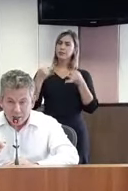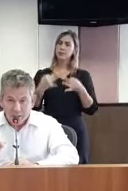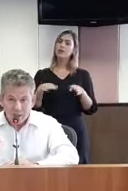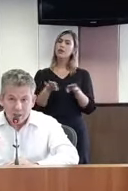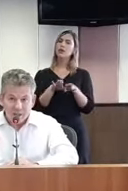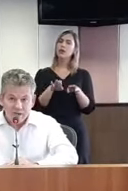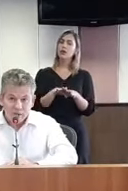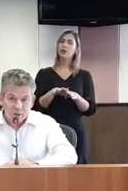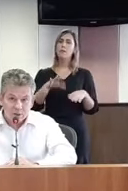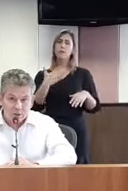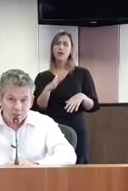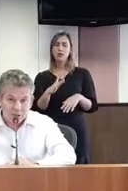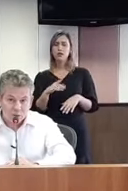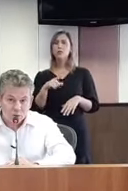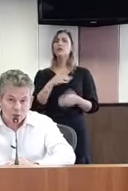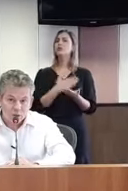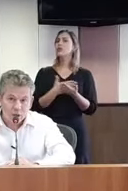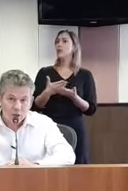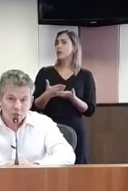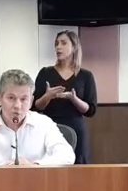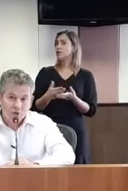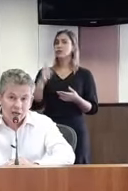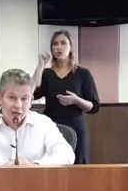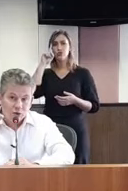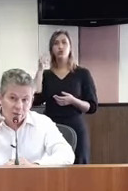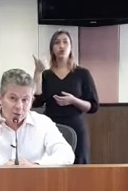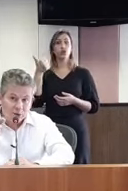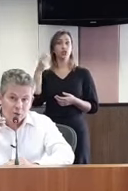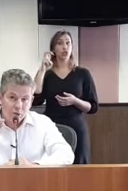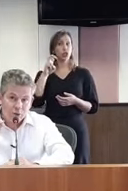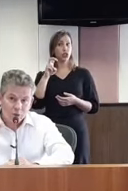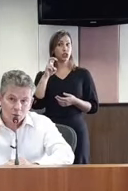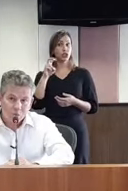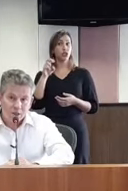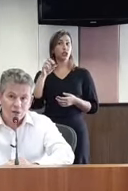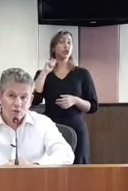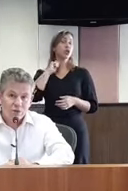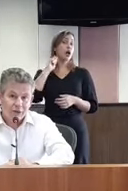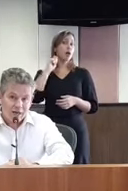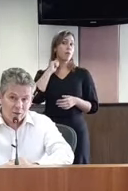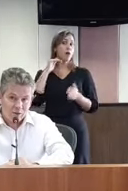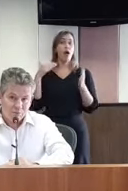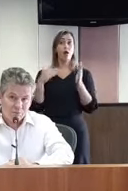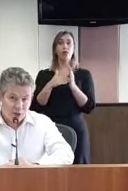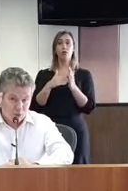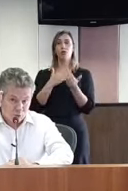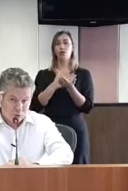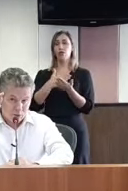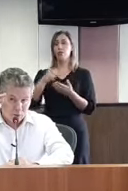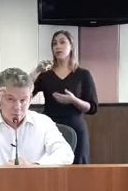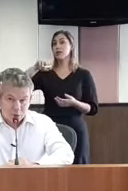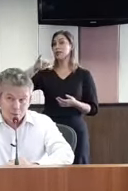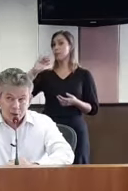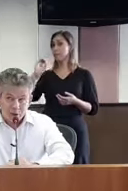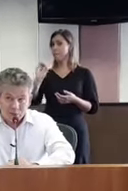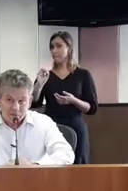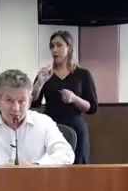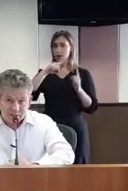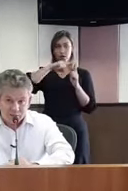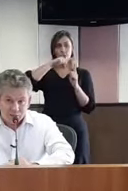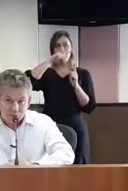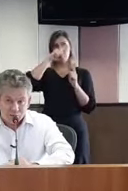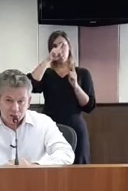também, ele deve acontecer em Mato Grosso no final de abril, começo de maio. Pico, depois do pico